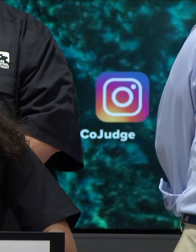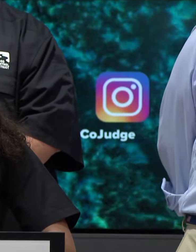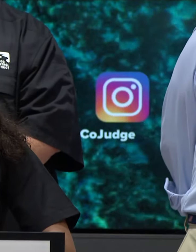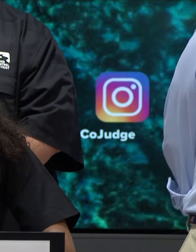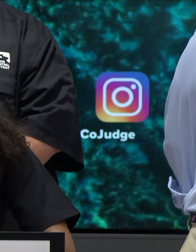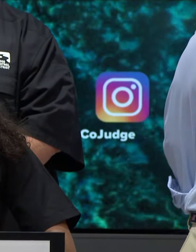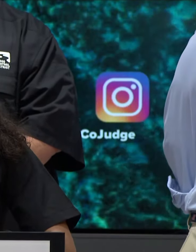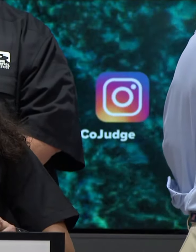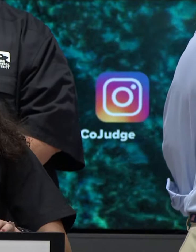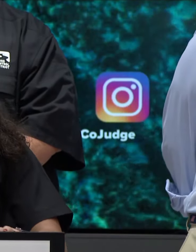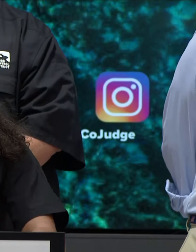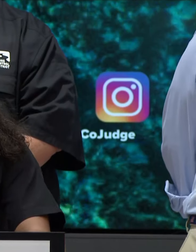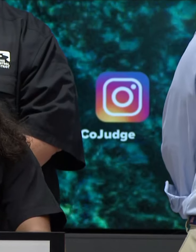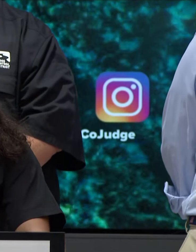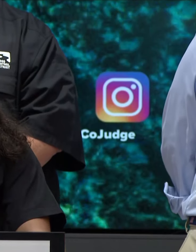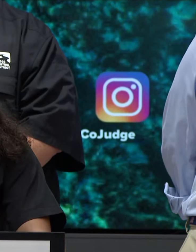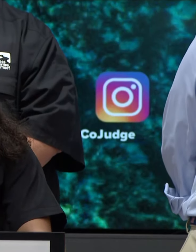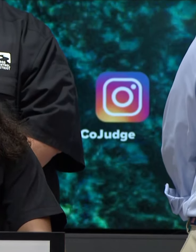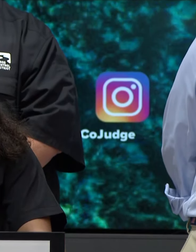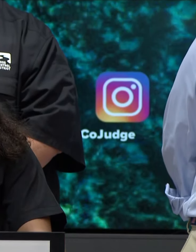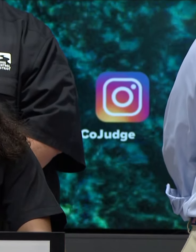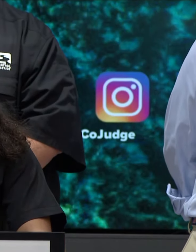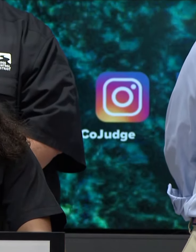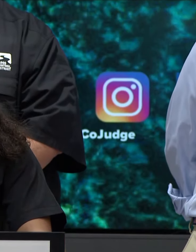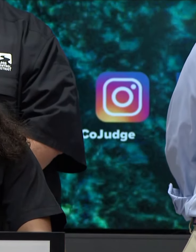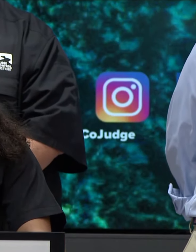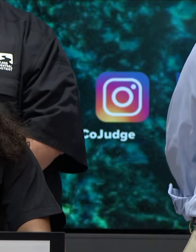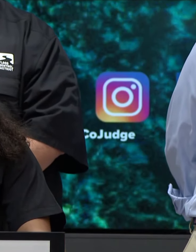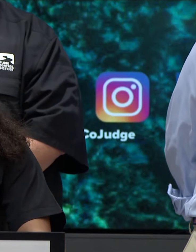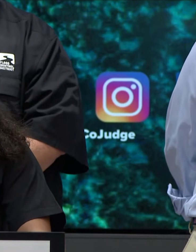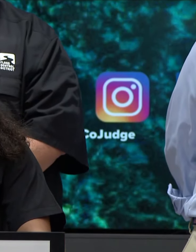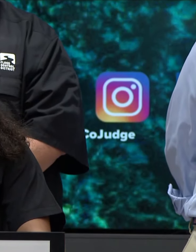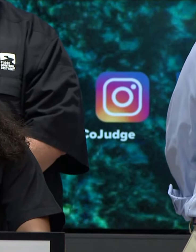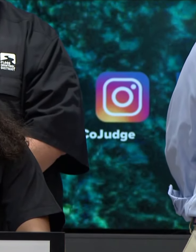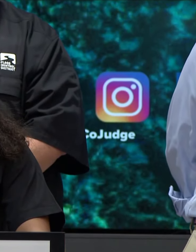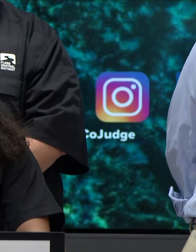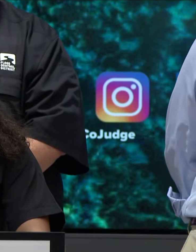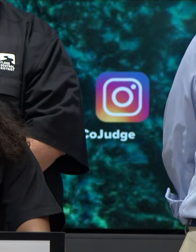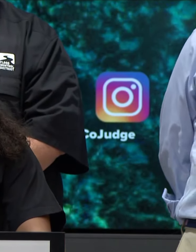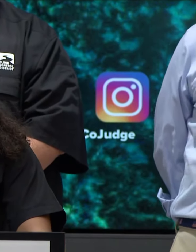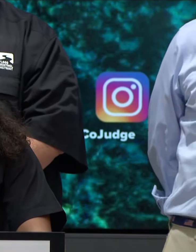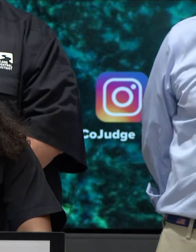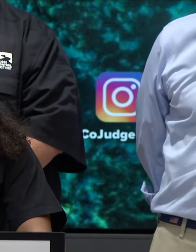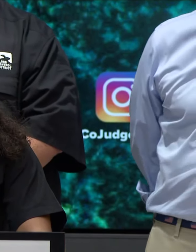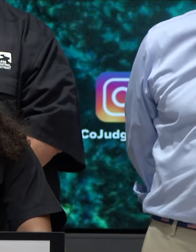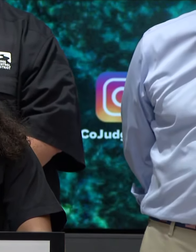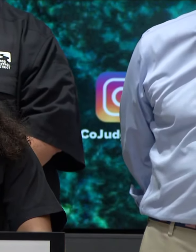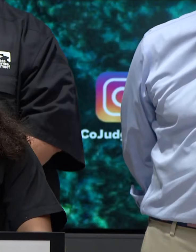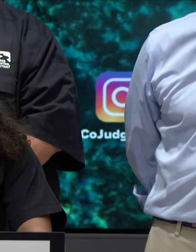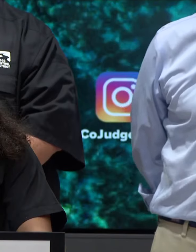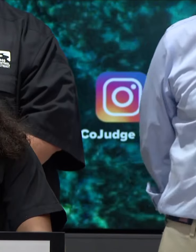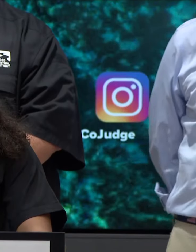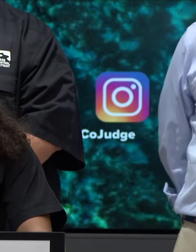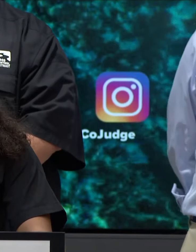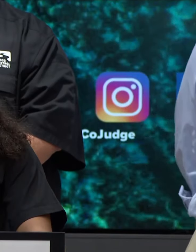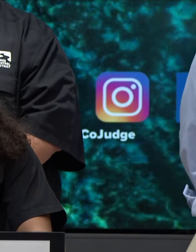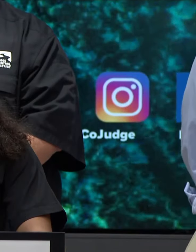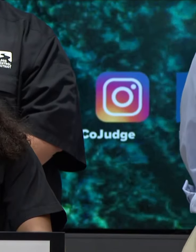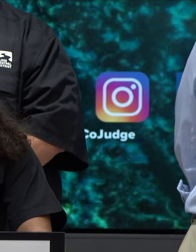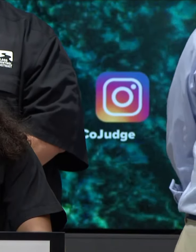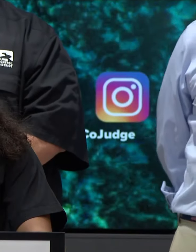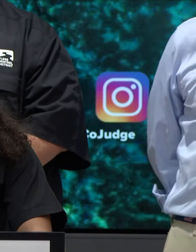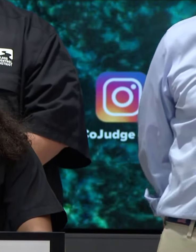hay esperanza, todos estamos escuchando de familia o amigos que tienen ya la